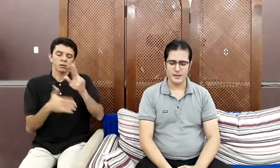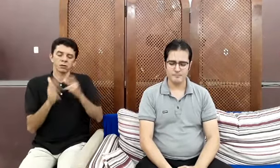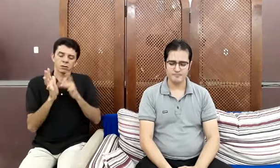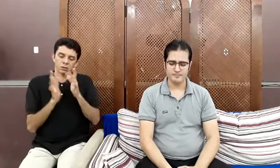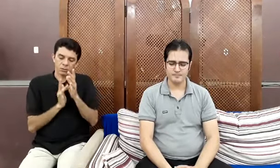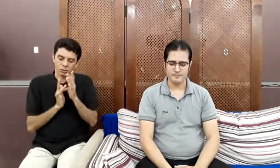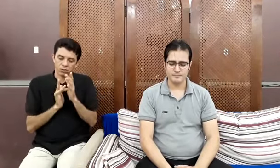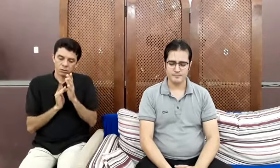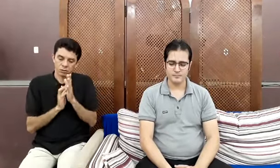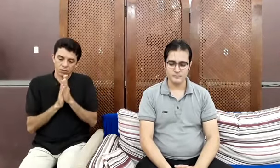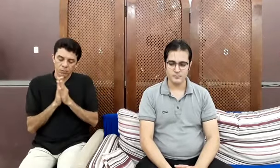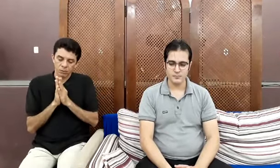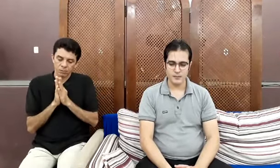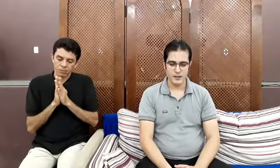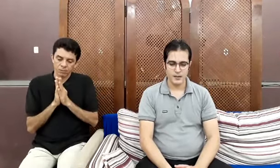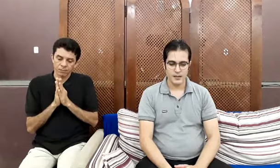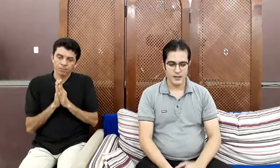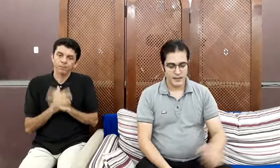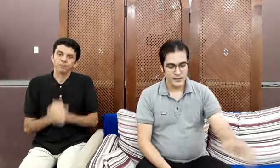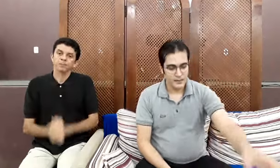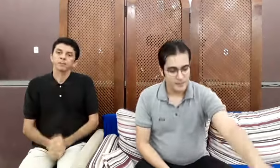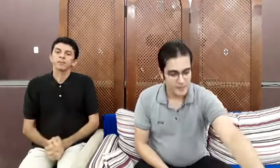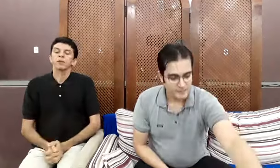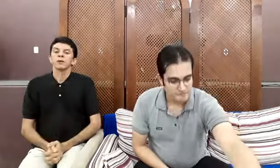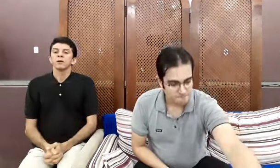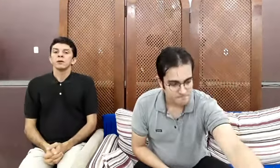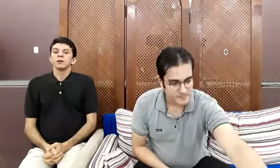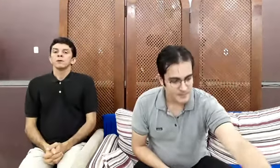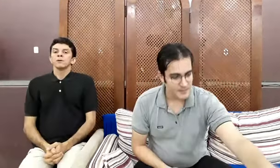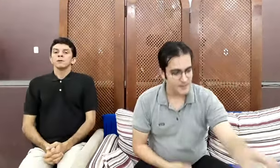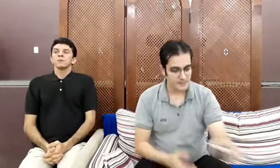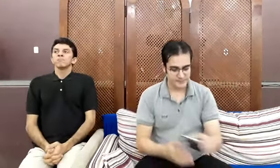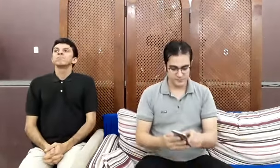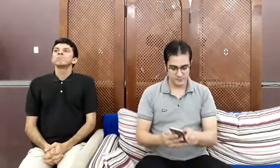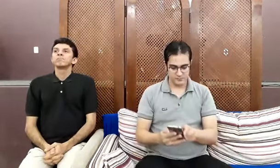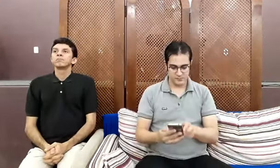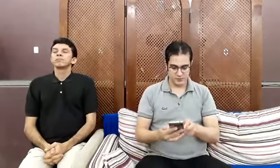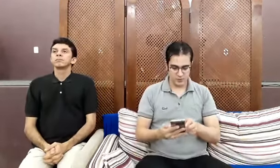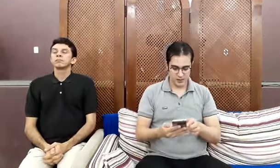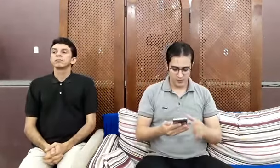Amém. Bem, estou aqui com